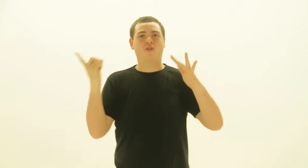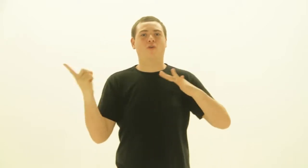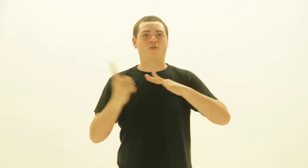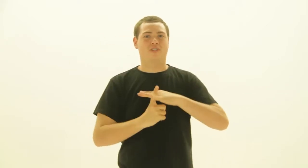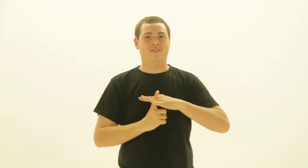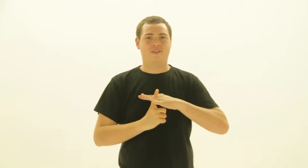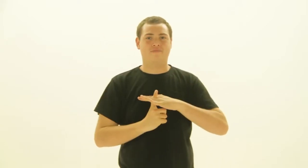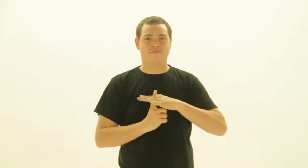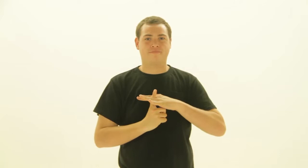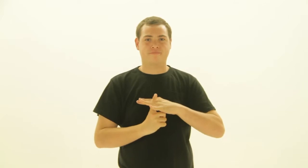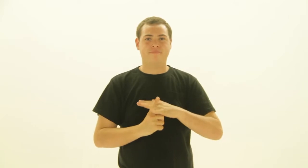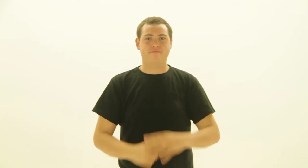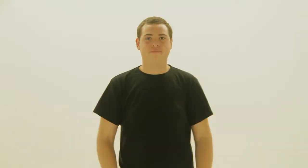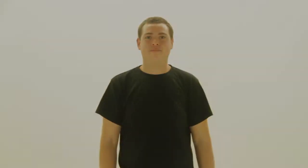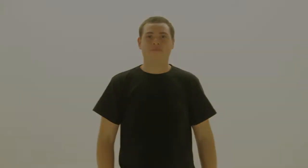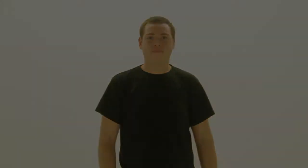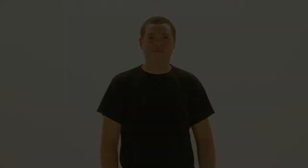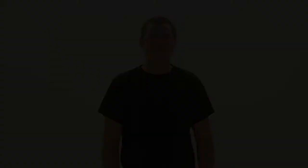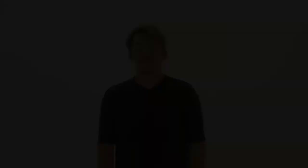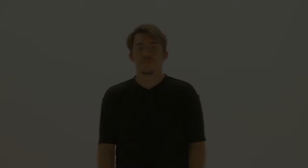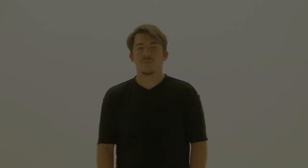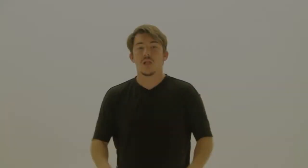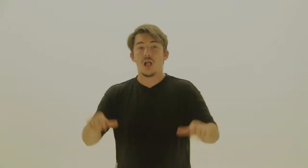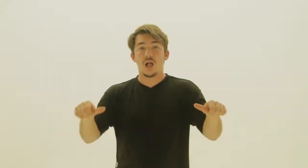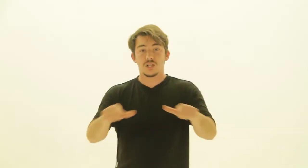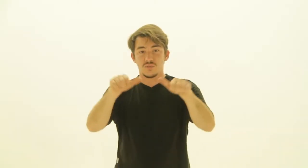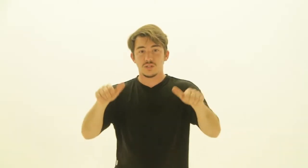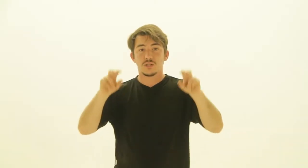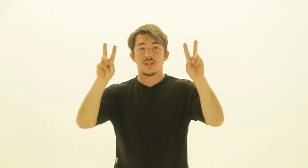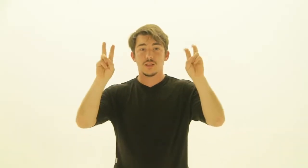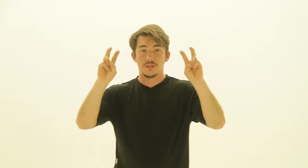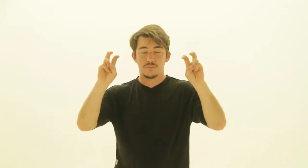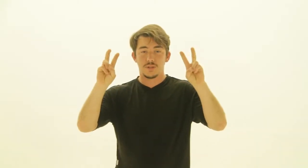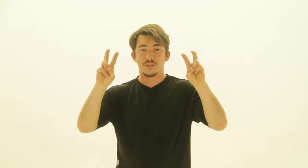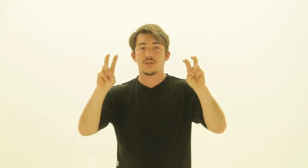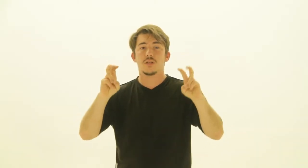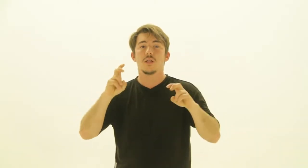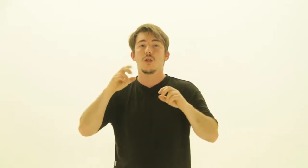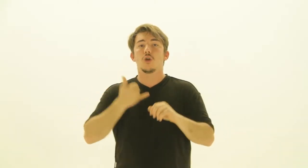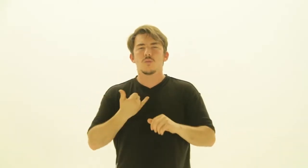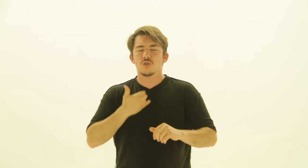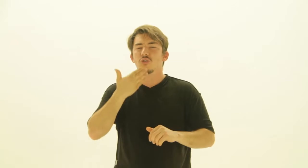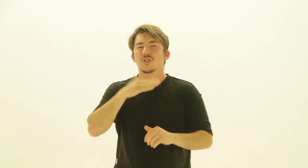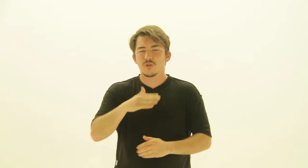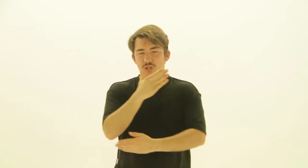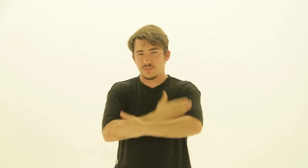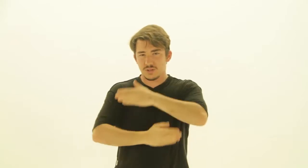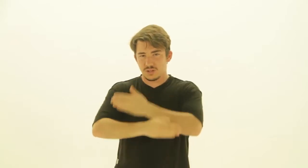el nombre de escuela inclusiva. Bueno, la actividad del tema es ¿Cómo entendemos la discapacidad? ¿Cómo entendemos al grupo